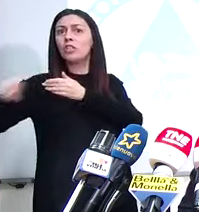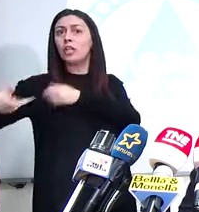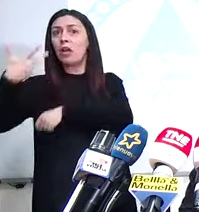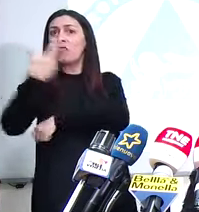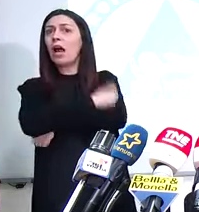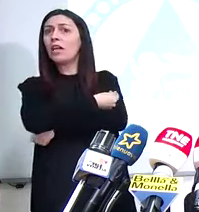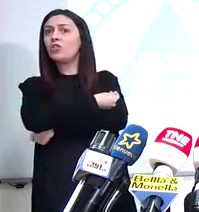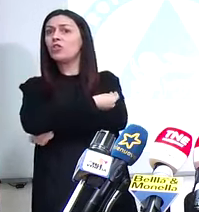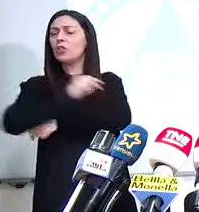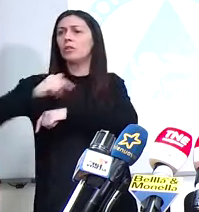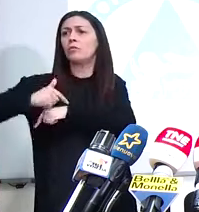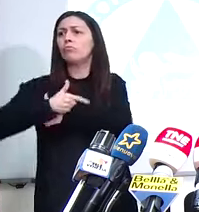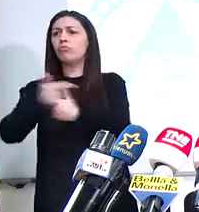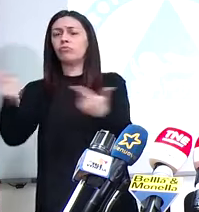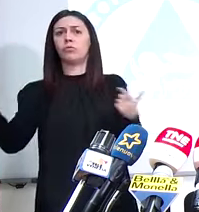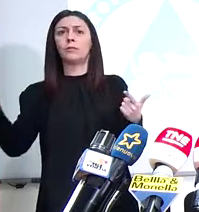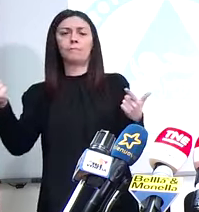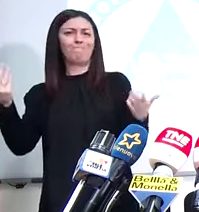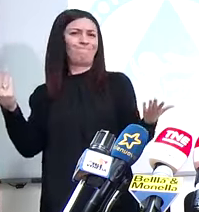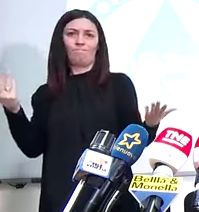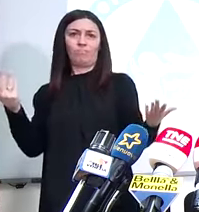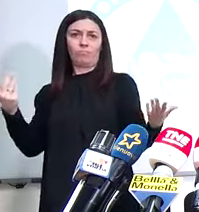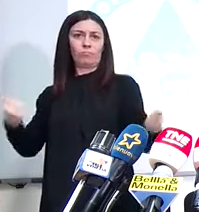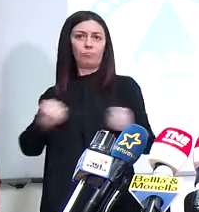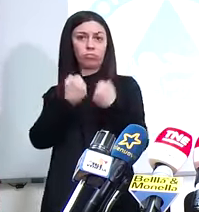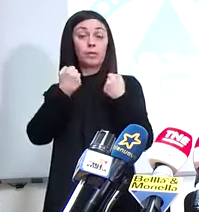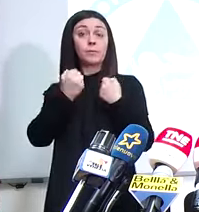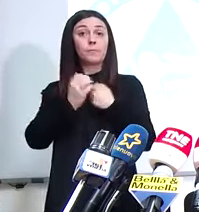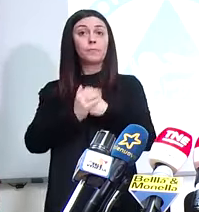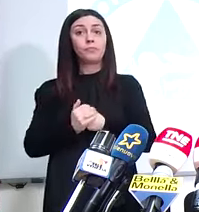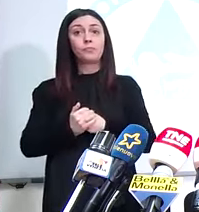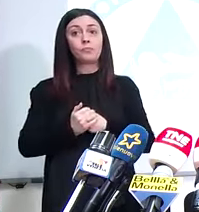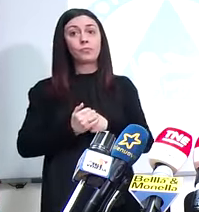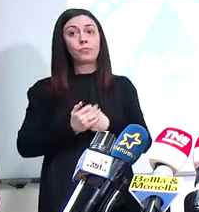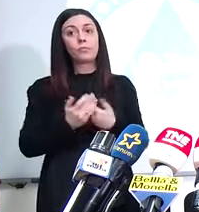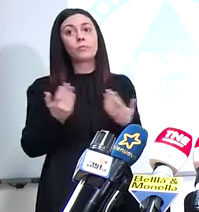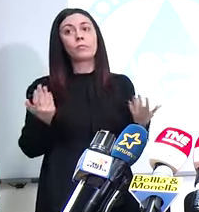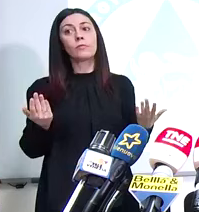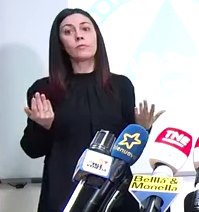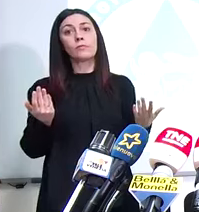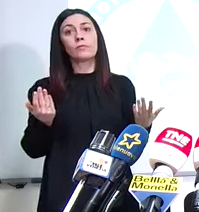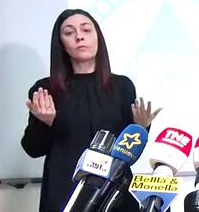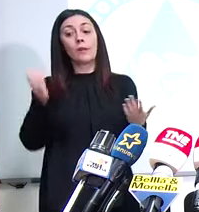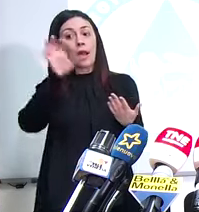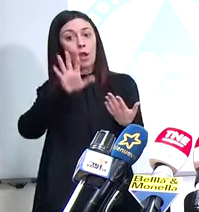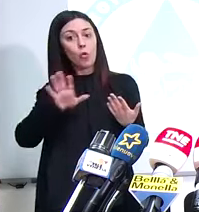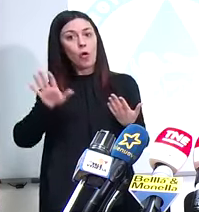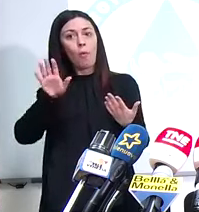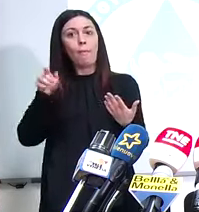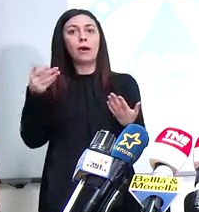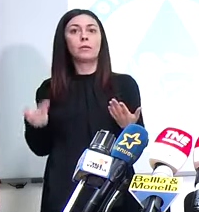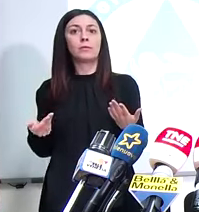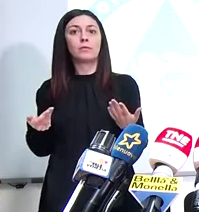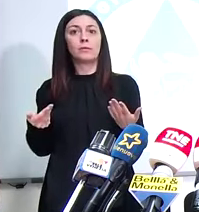istituzioni non funziona così dall'altro l'europa sostanzialmente sta certificando